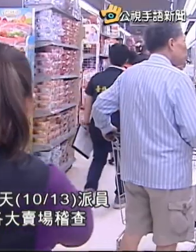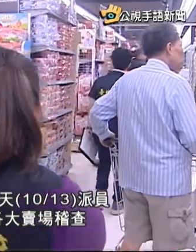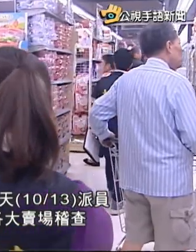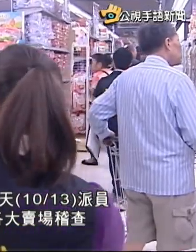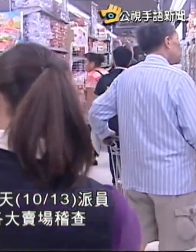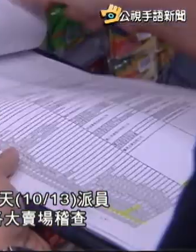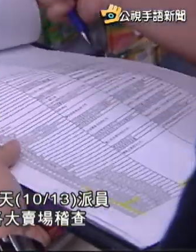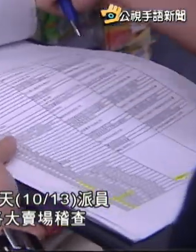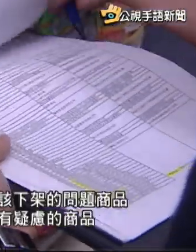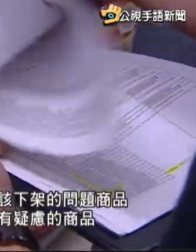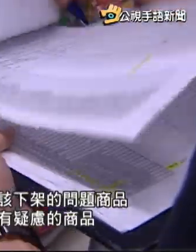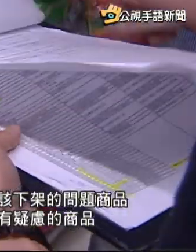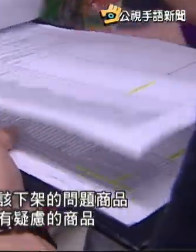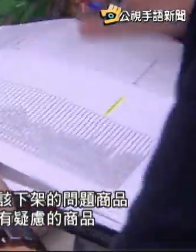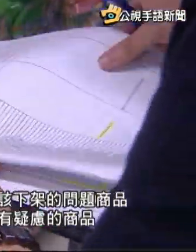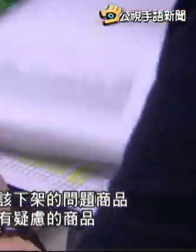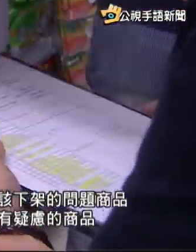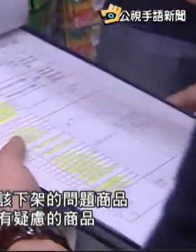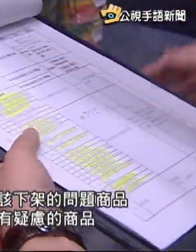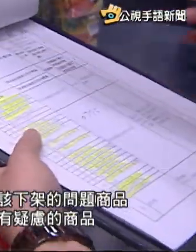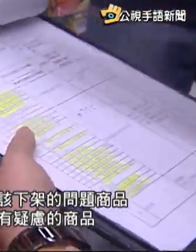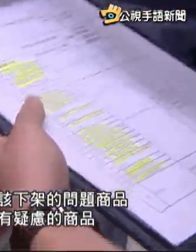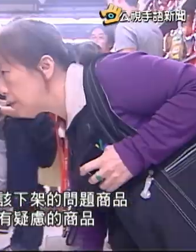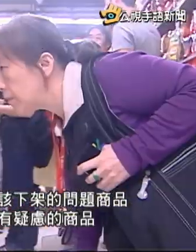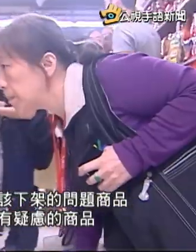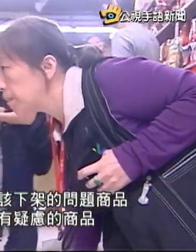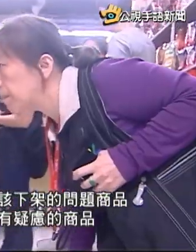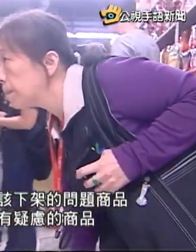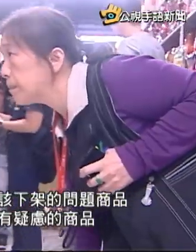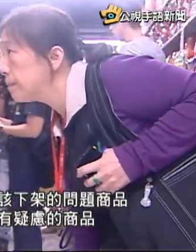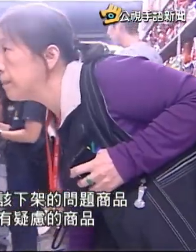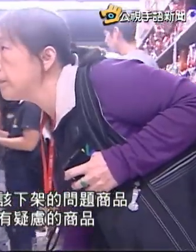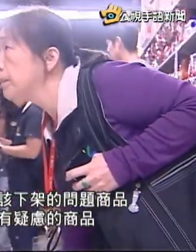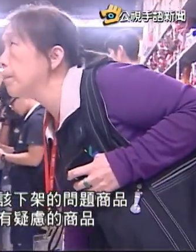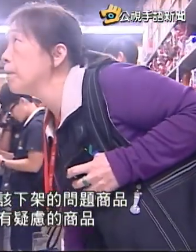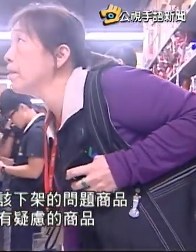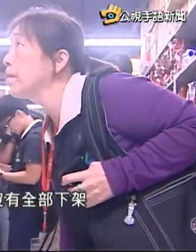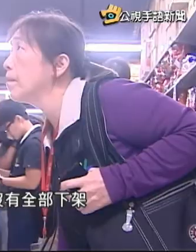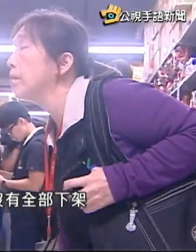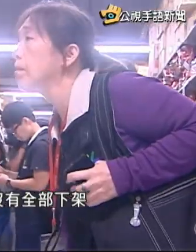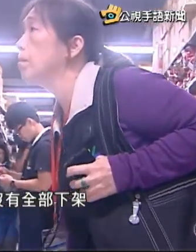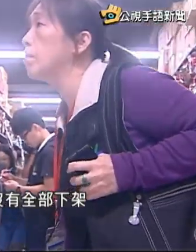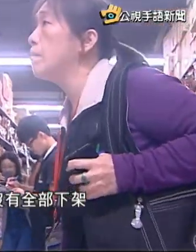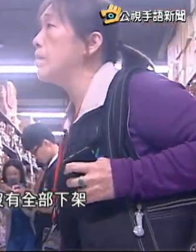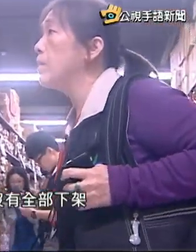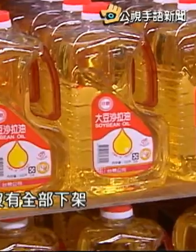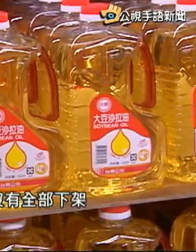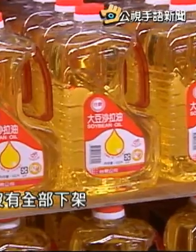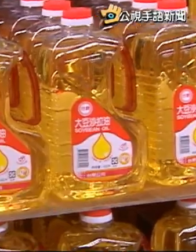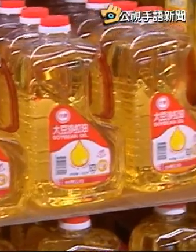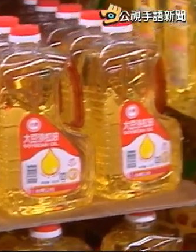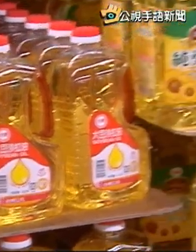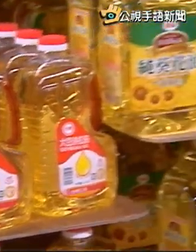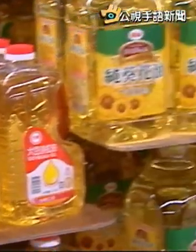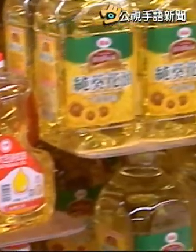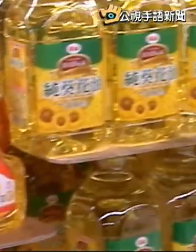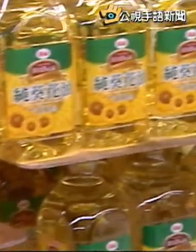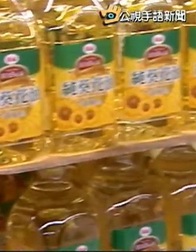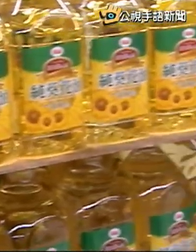查，要看看应该下架的问题商品，还有有疑虑的商品有没有全部下架。 你们大概有其他这边吗？